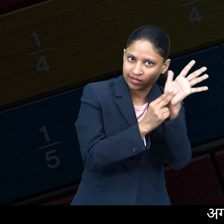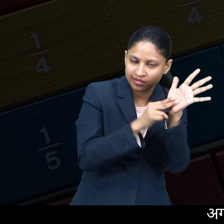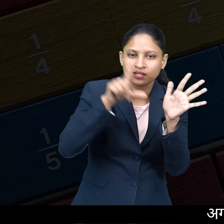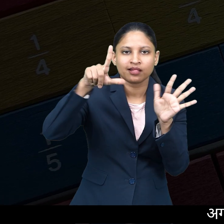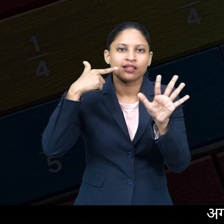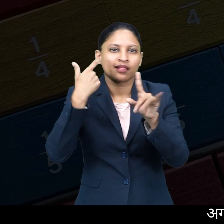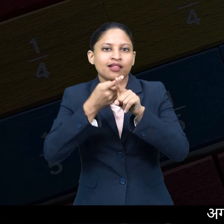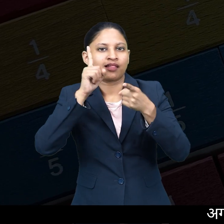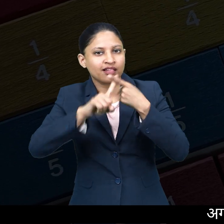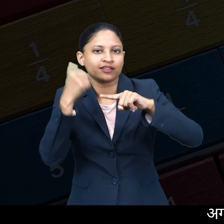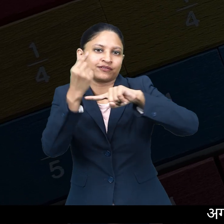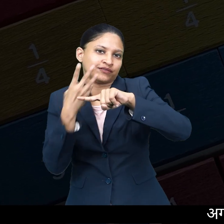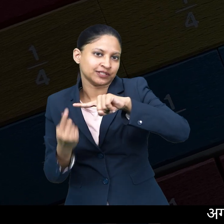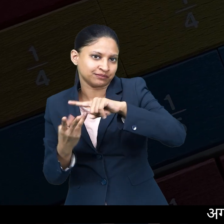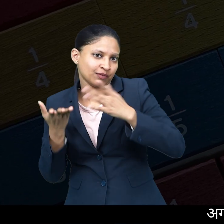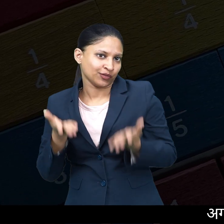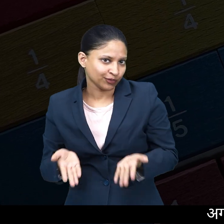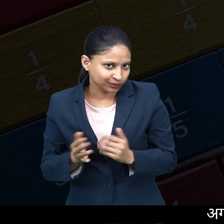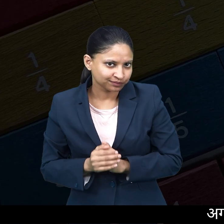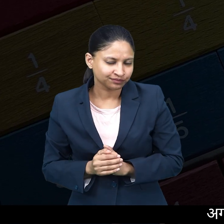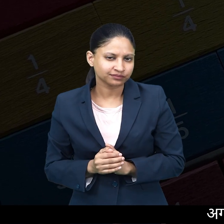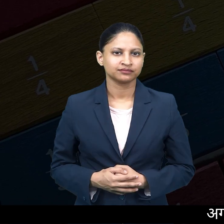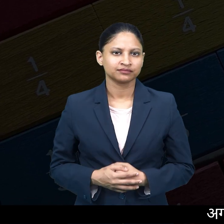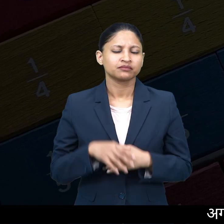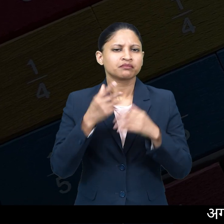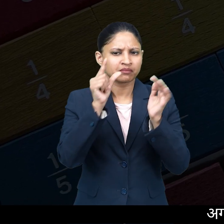अगला हिस्सा है असमान अंश।